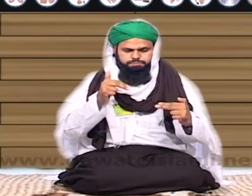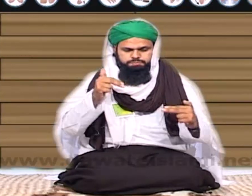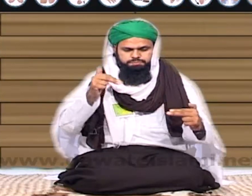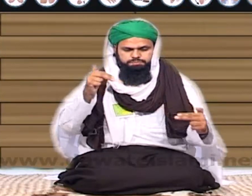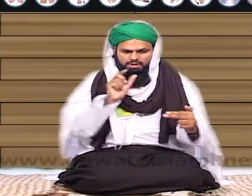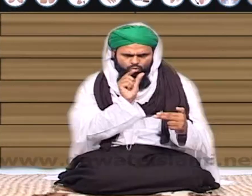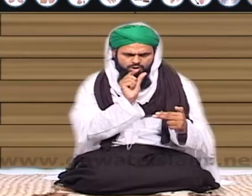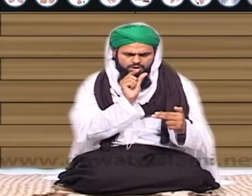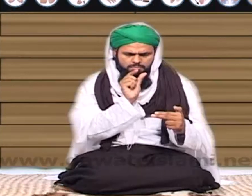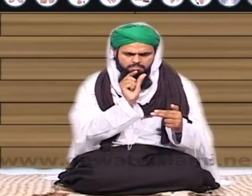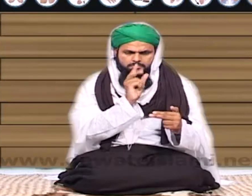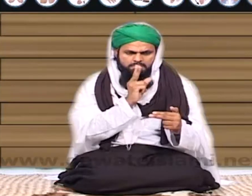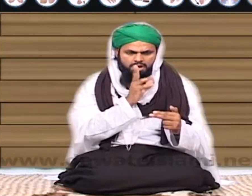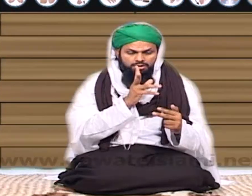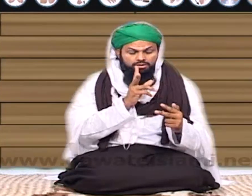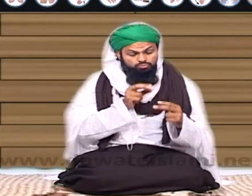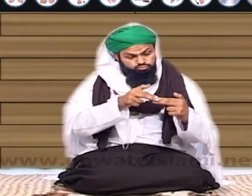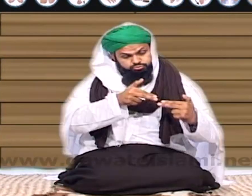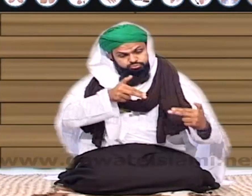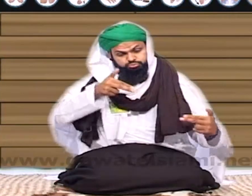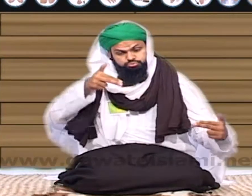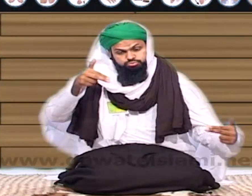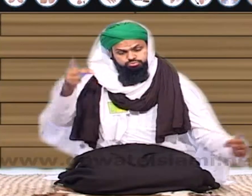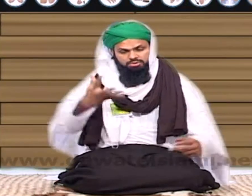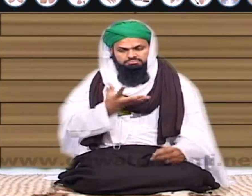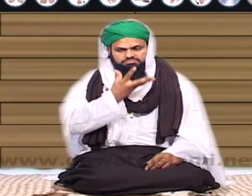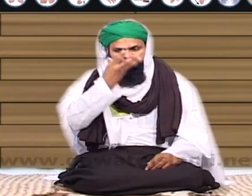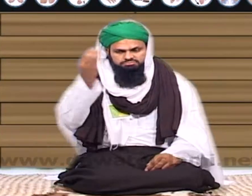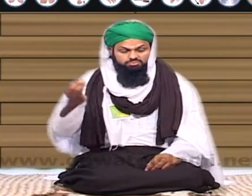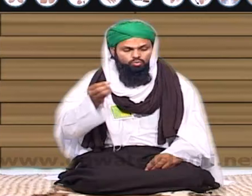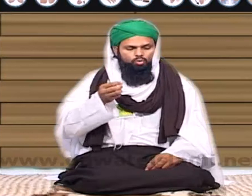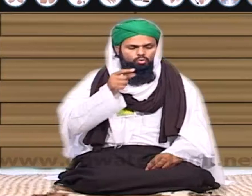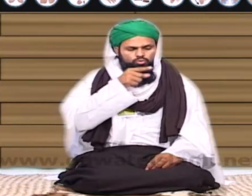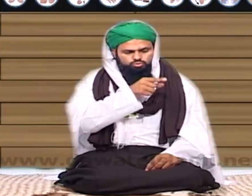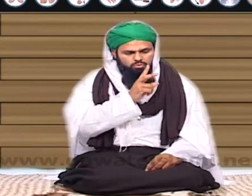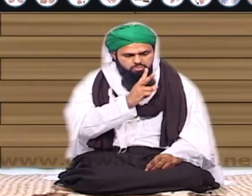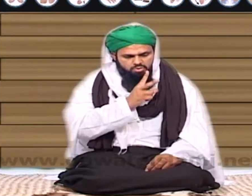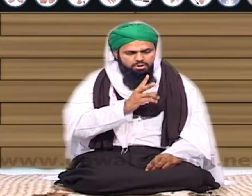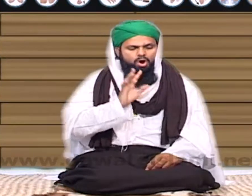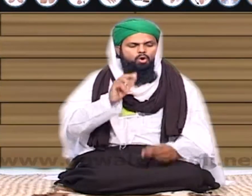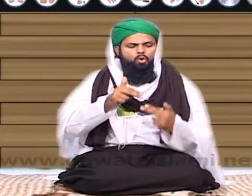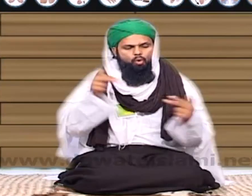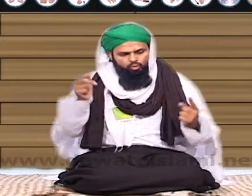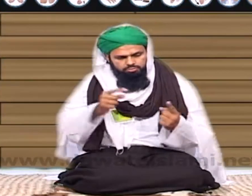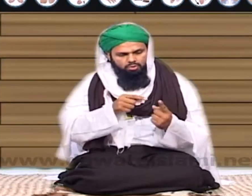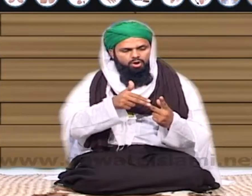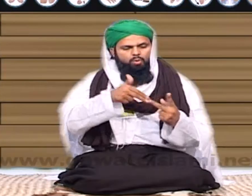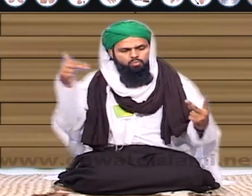مرچ مسالہ لگا کر بنا سجا کر اس کے آگے پیش کیا جاتا ہے کہ تیرے بارے میں تو اس نے اتنوں کہا، تیرے بارے میں تو یہ بھی